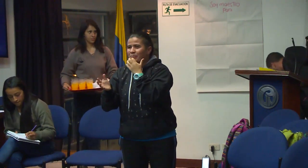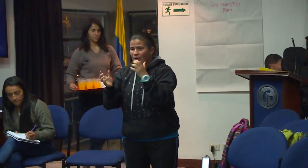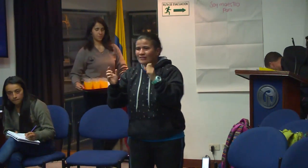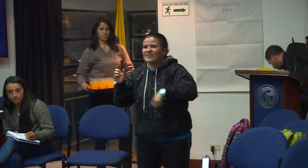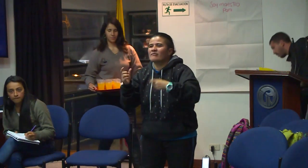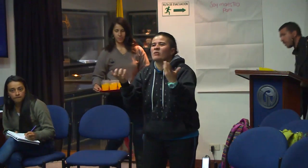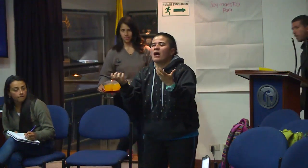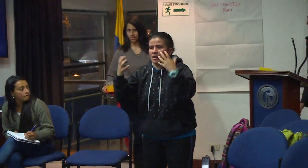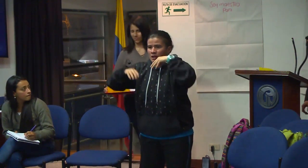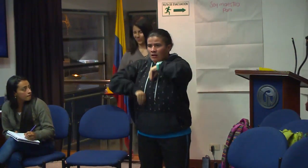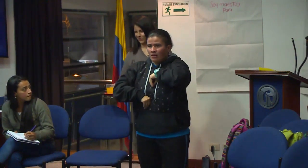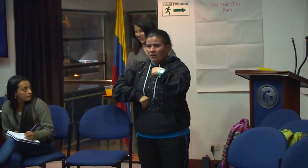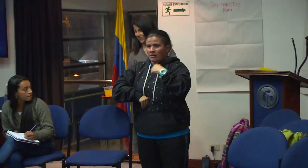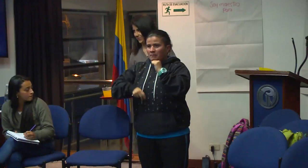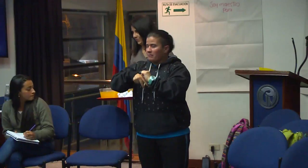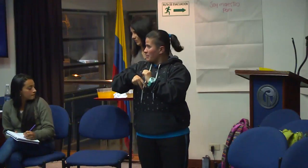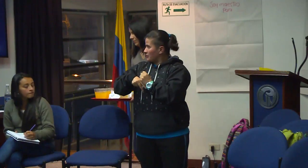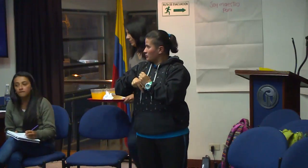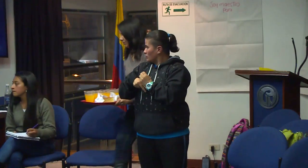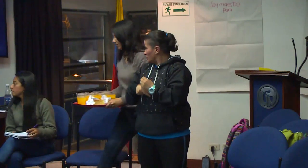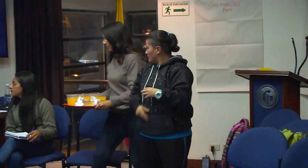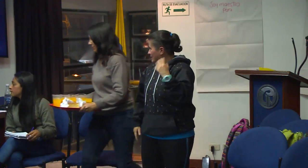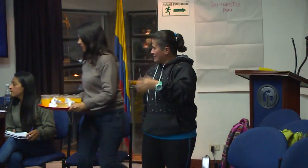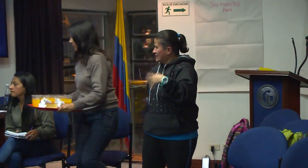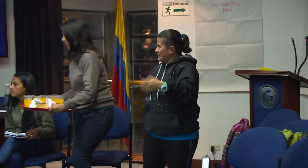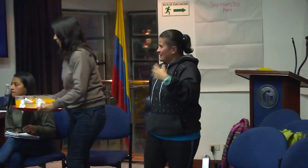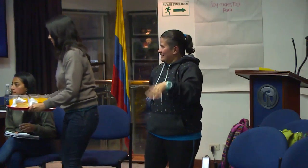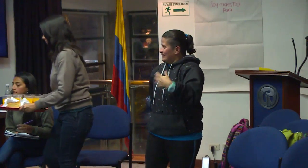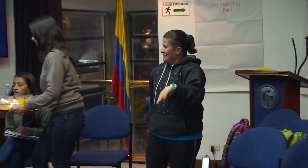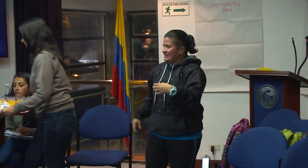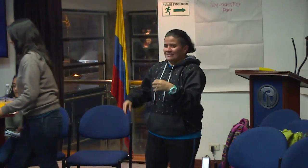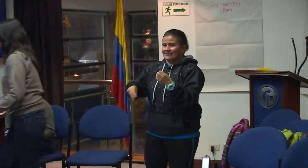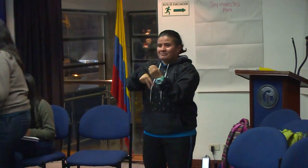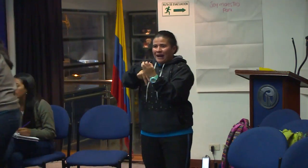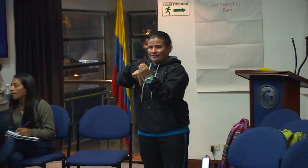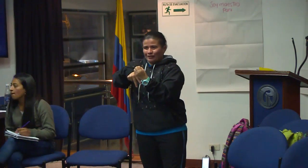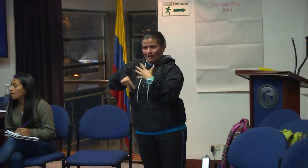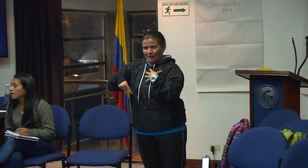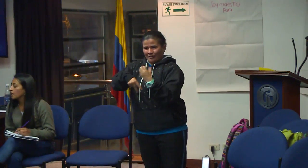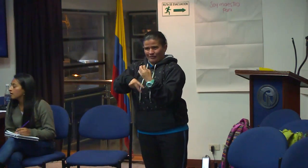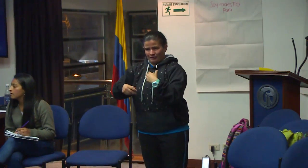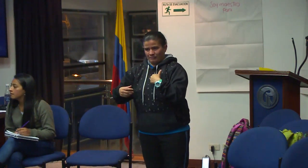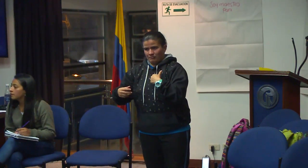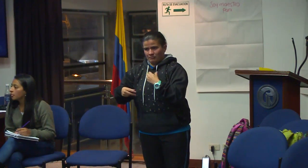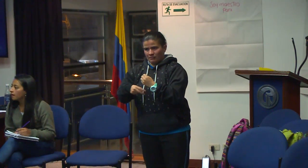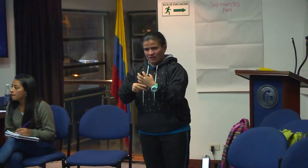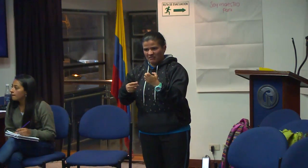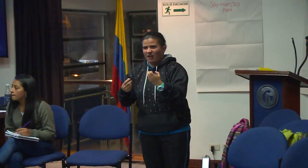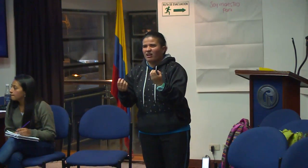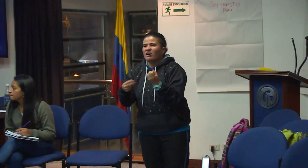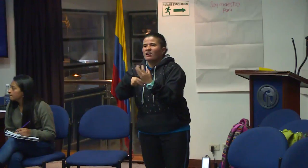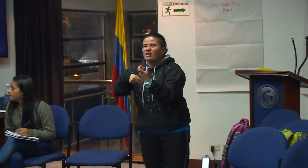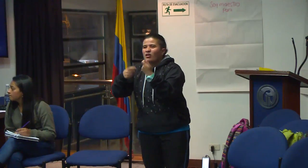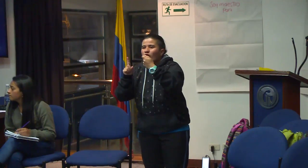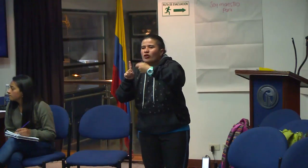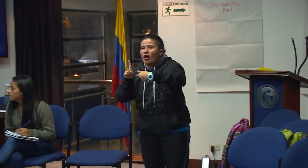procesos, no llegar con miedo allá y no, yo cómo me empoderme, ay, perdón, o después de las 11.